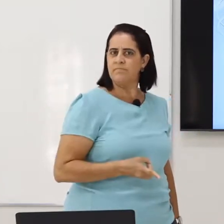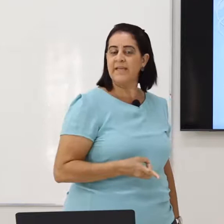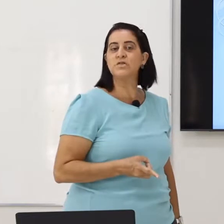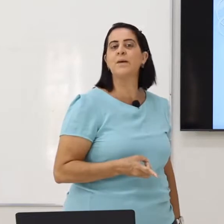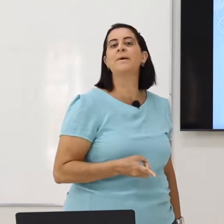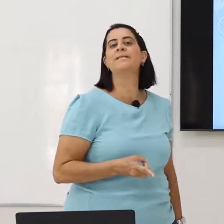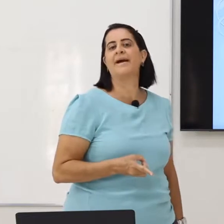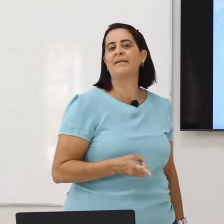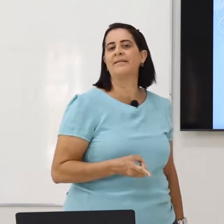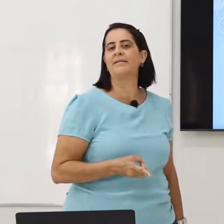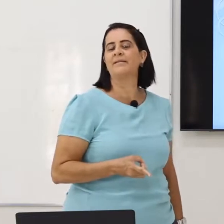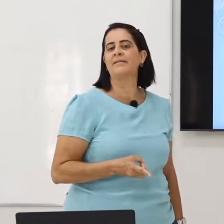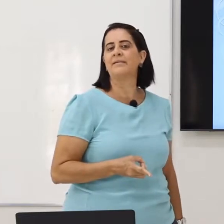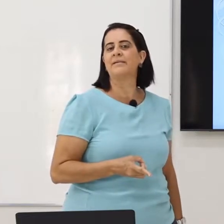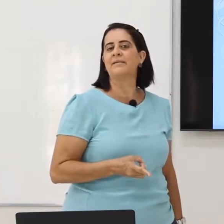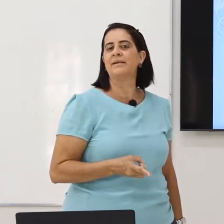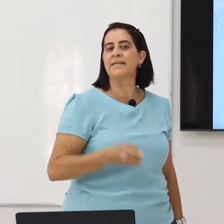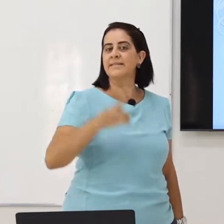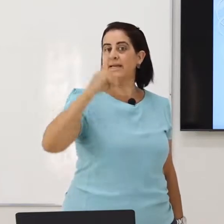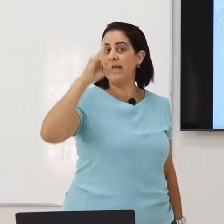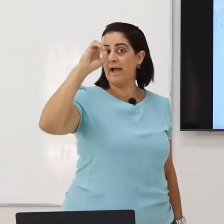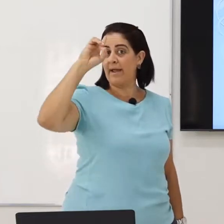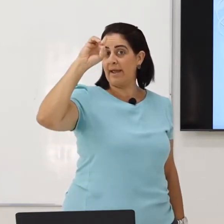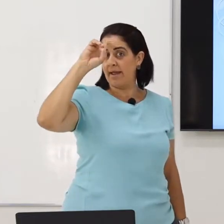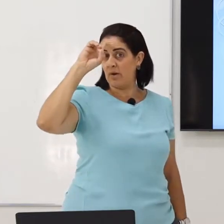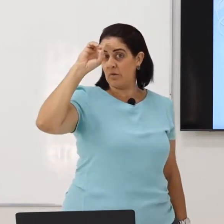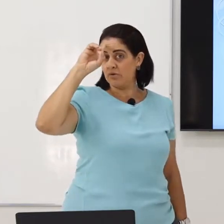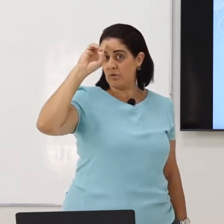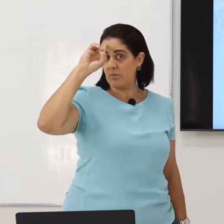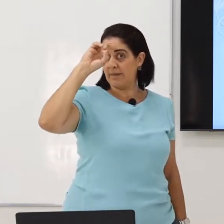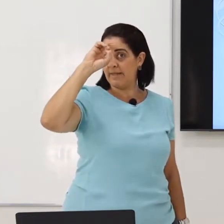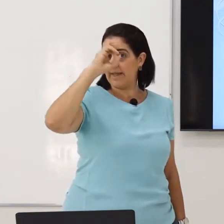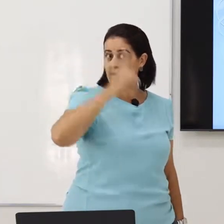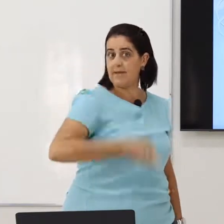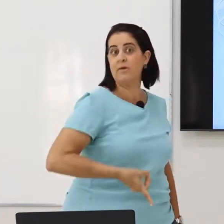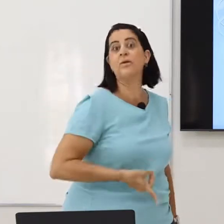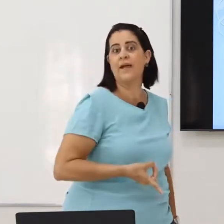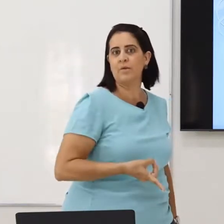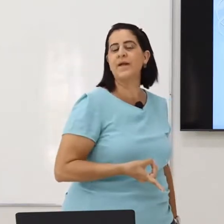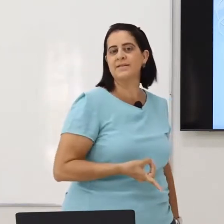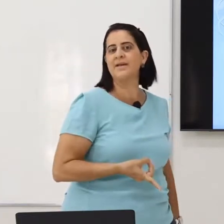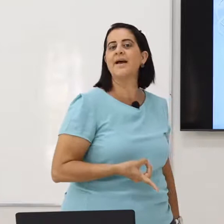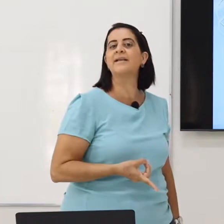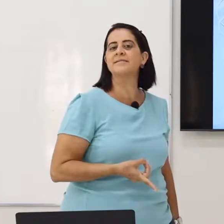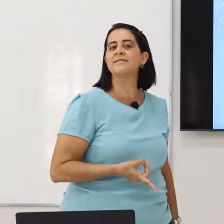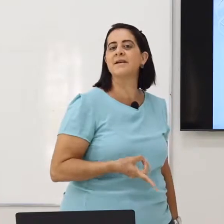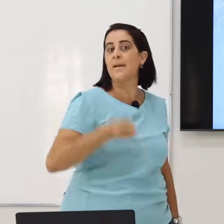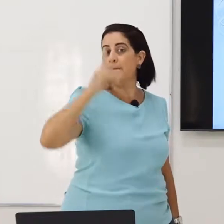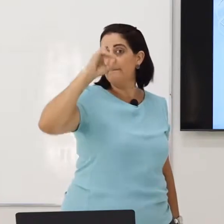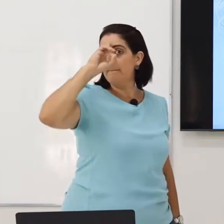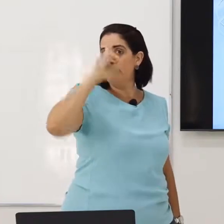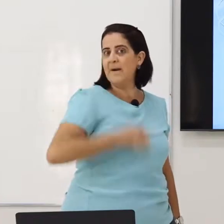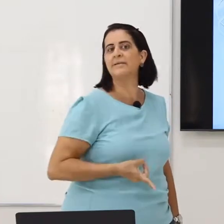Isso é mandar. Quer dizer, eu estou com uma ideia e eu quero que ela se realize.